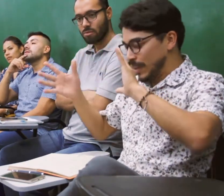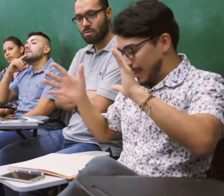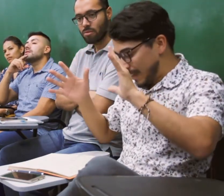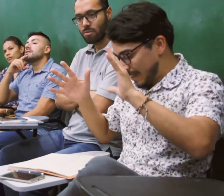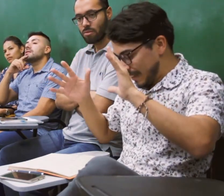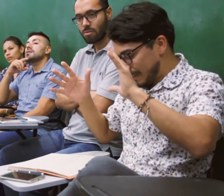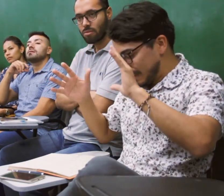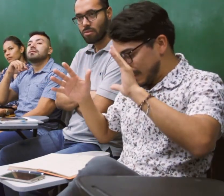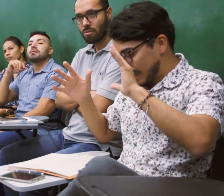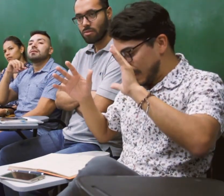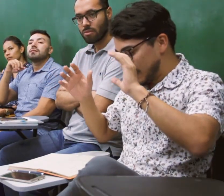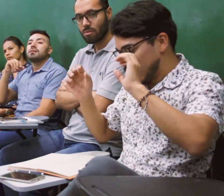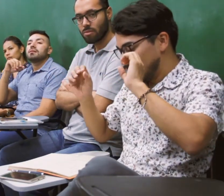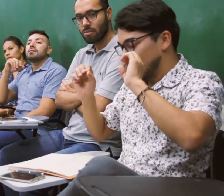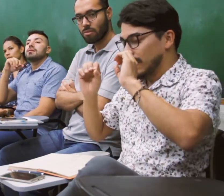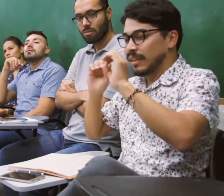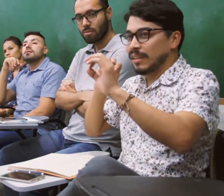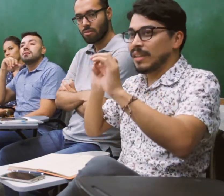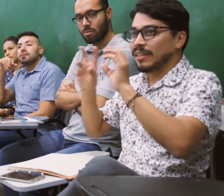esta lógica de